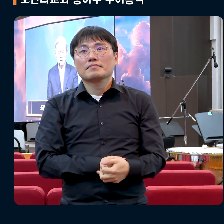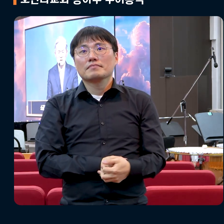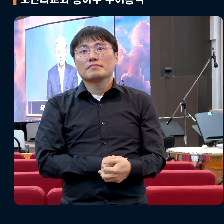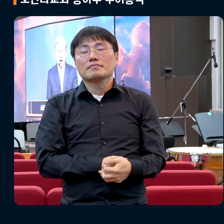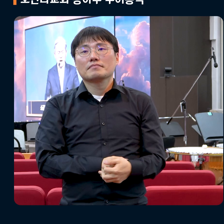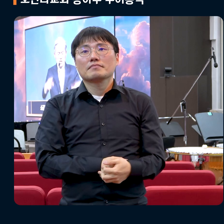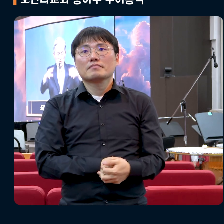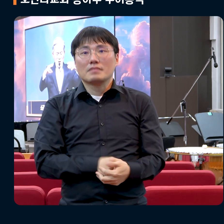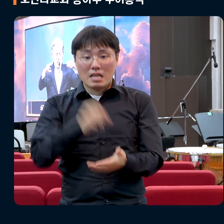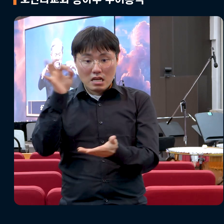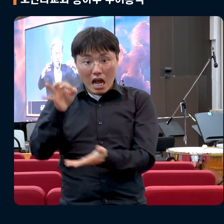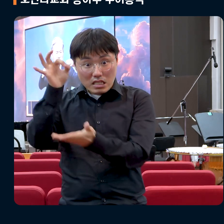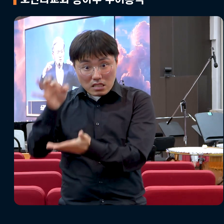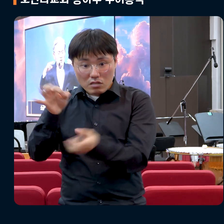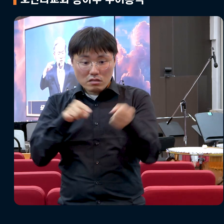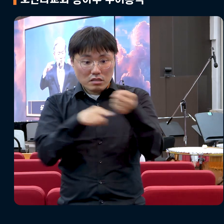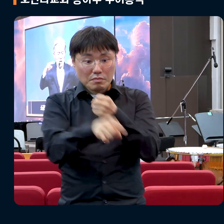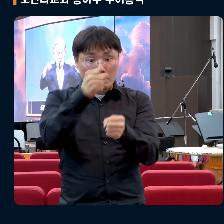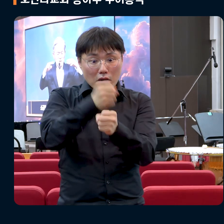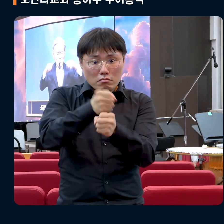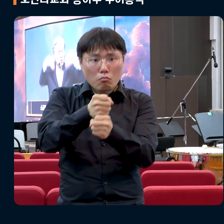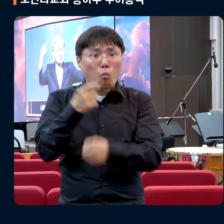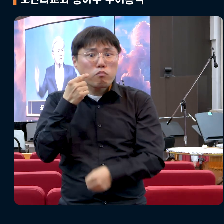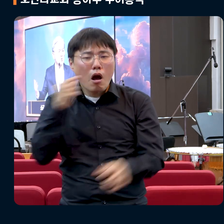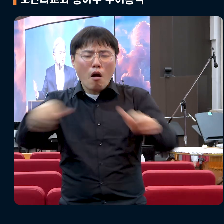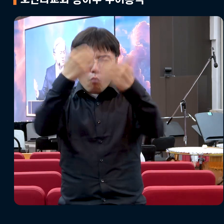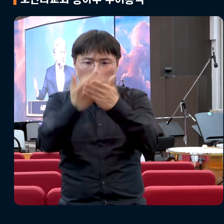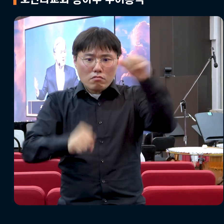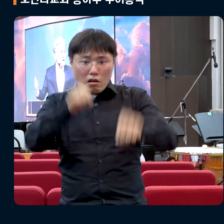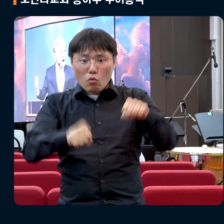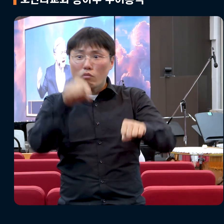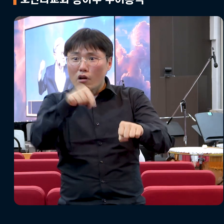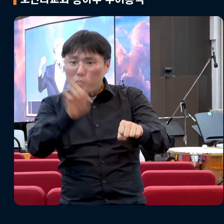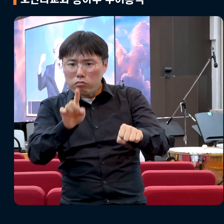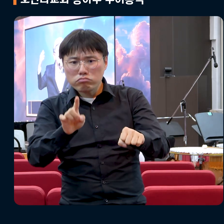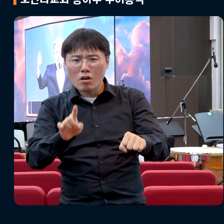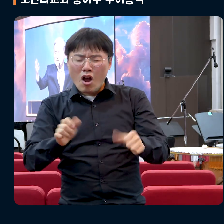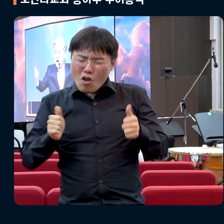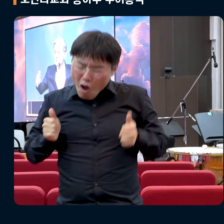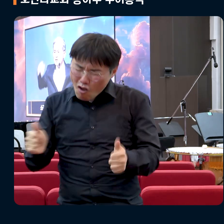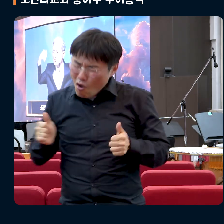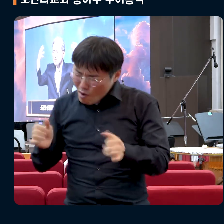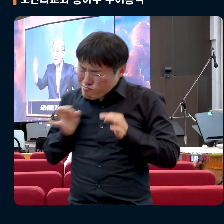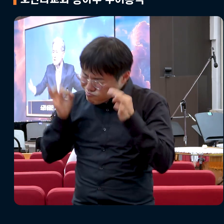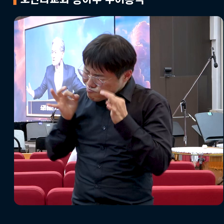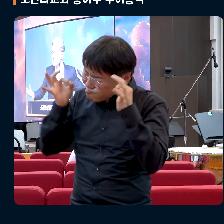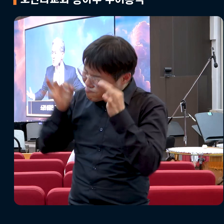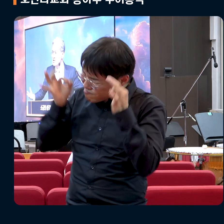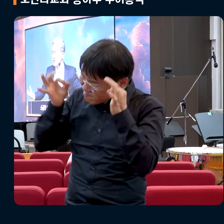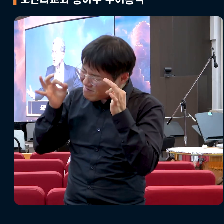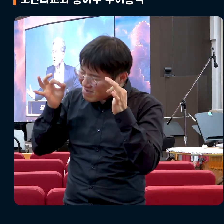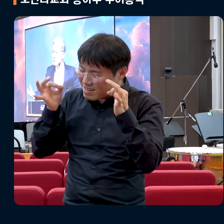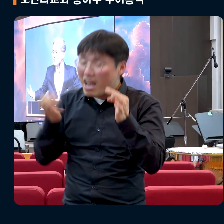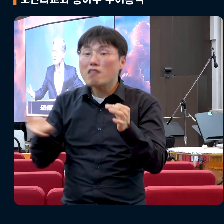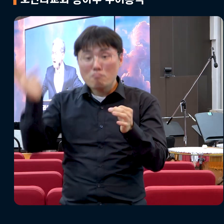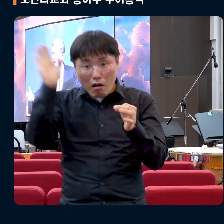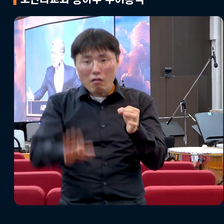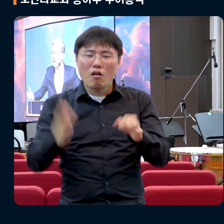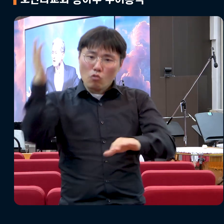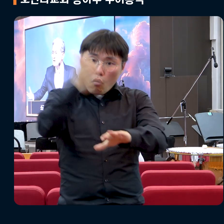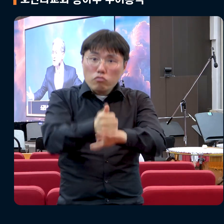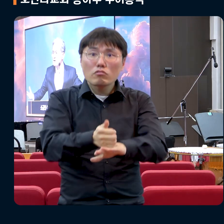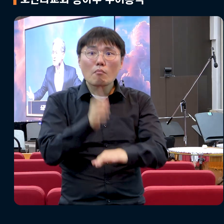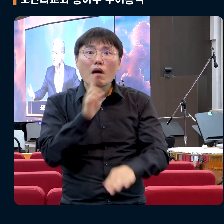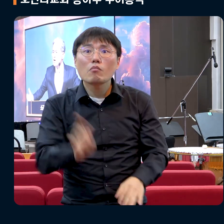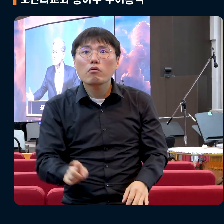여러분, 가치와 의미를 만들어내지 못하는 모든 행동들은요, 아무리 열심히 치열하게